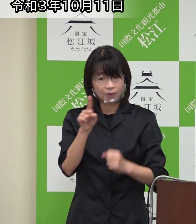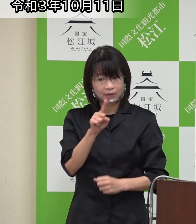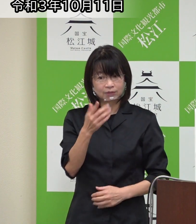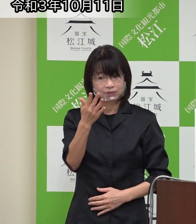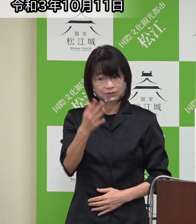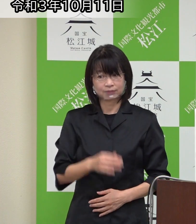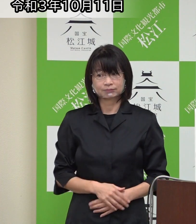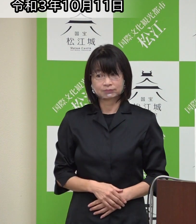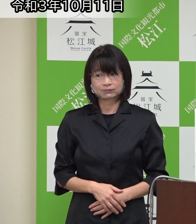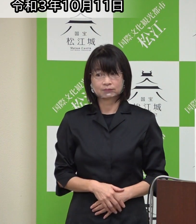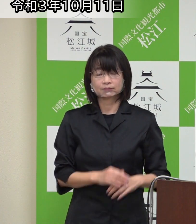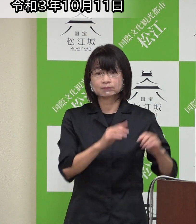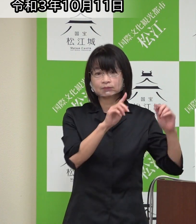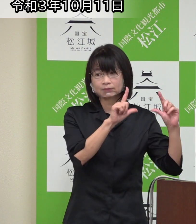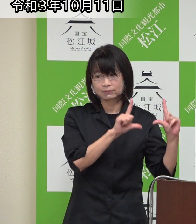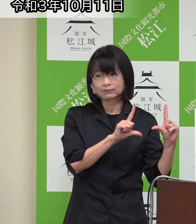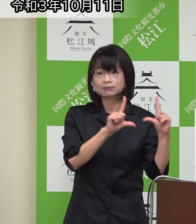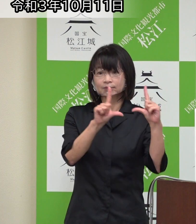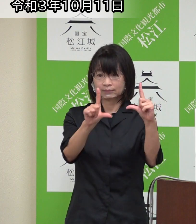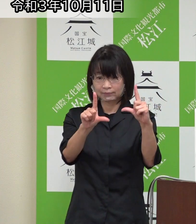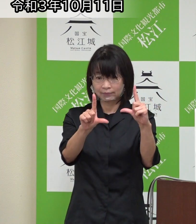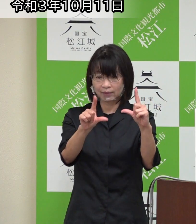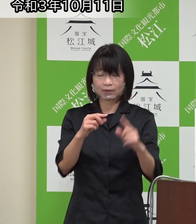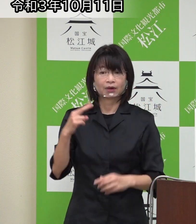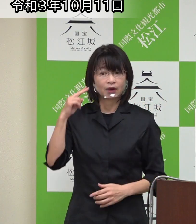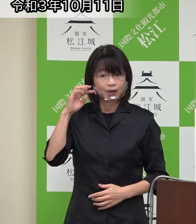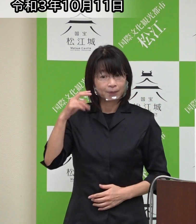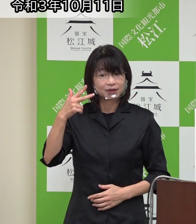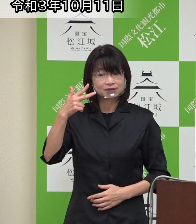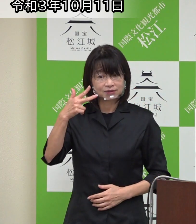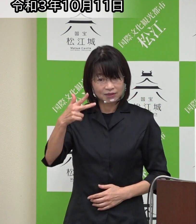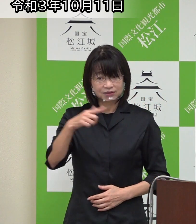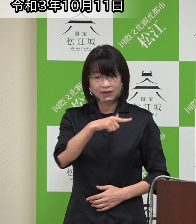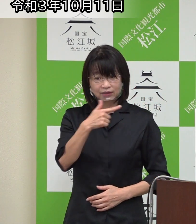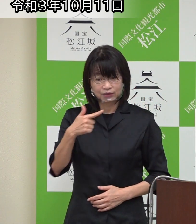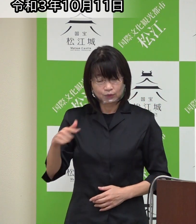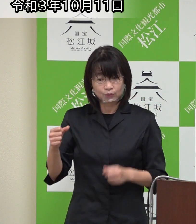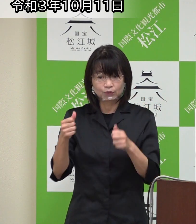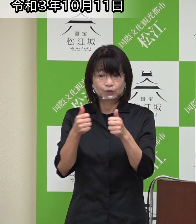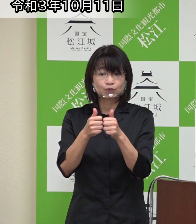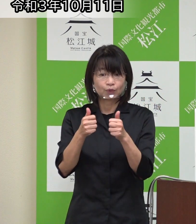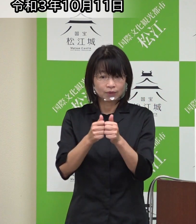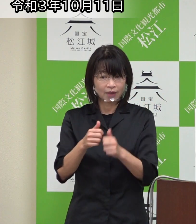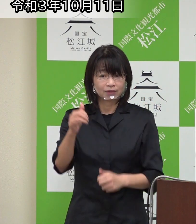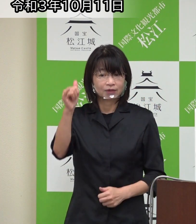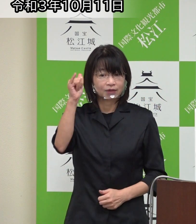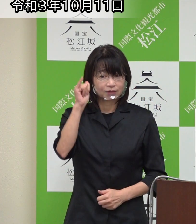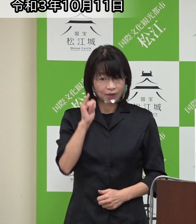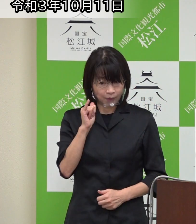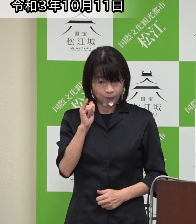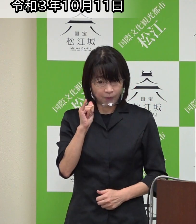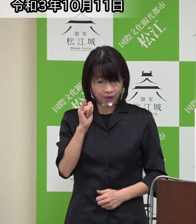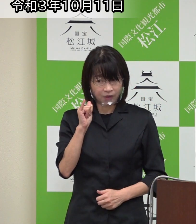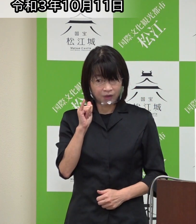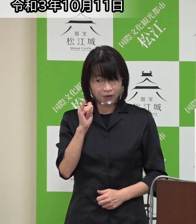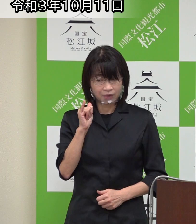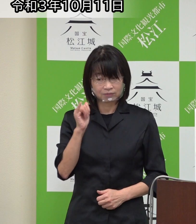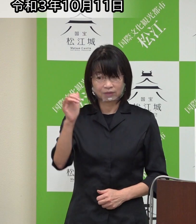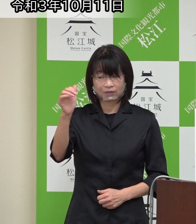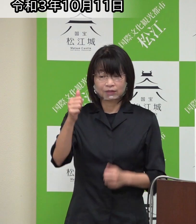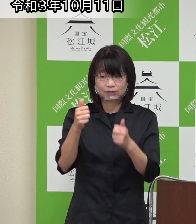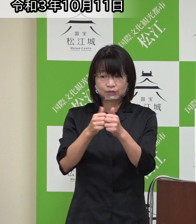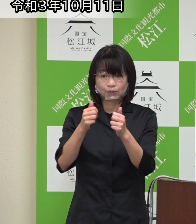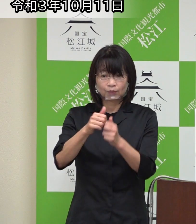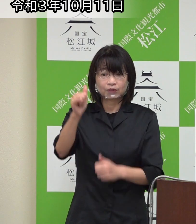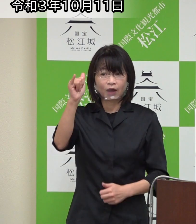松江市もいろんな相談を受けてますの でそれに対する回答というのは、電話でさせていただくときもあります。子育て部の方で受けてそれを回答させていただく。